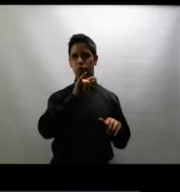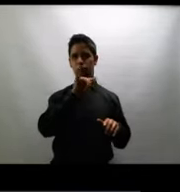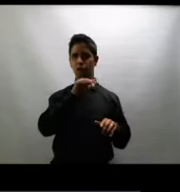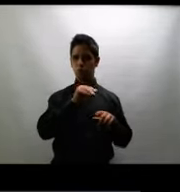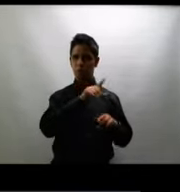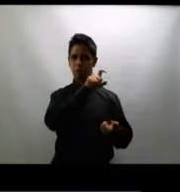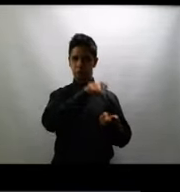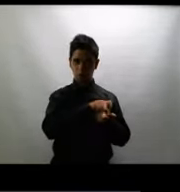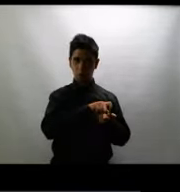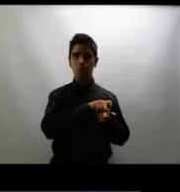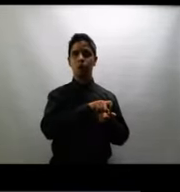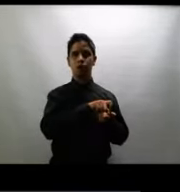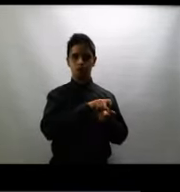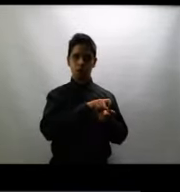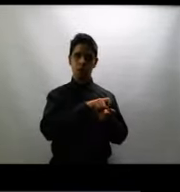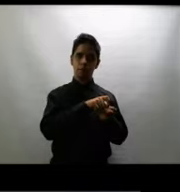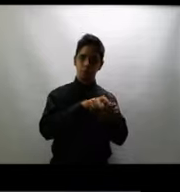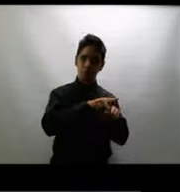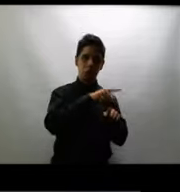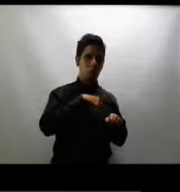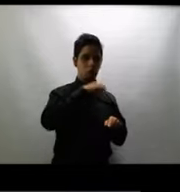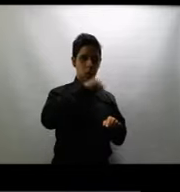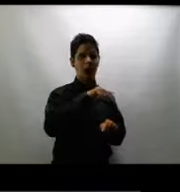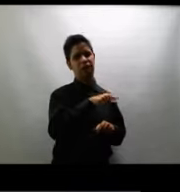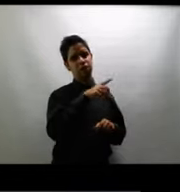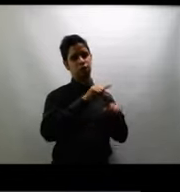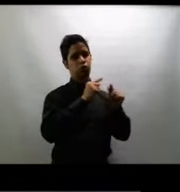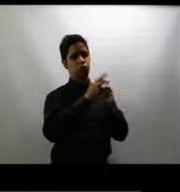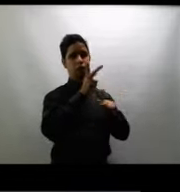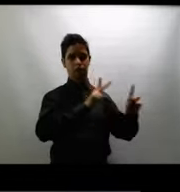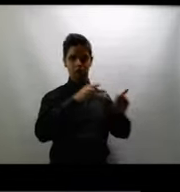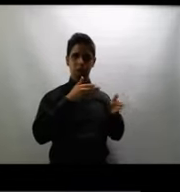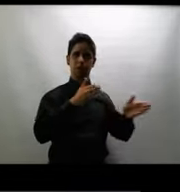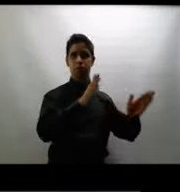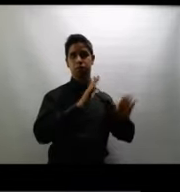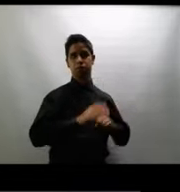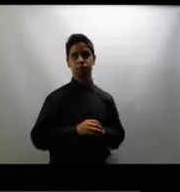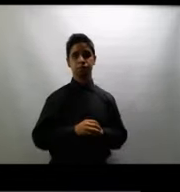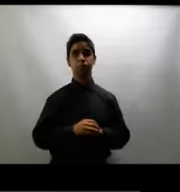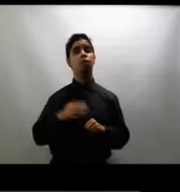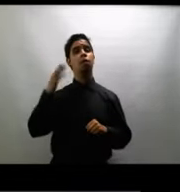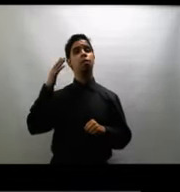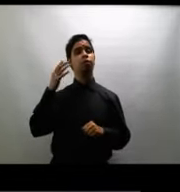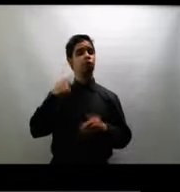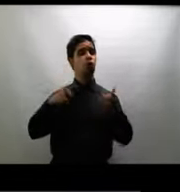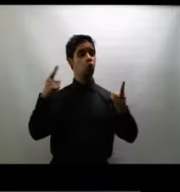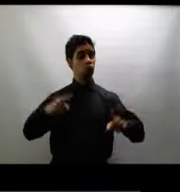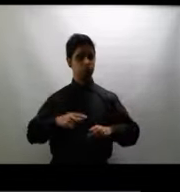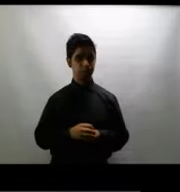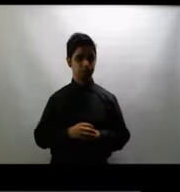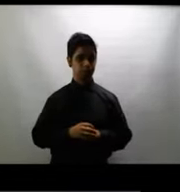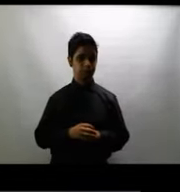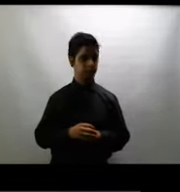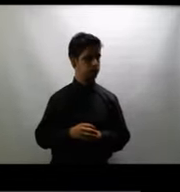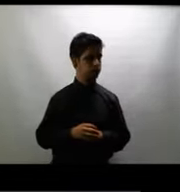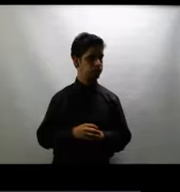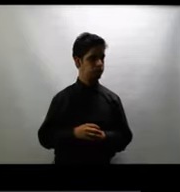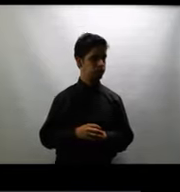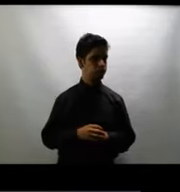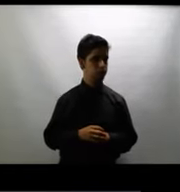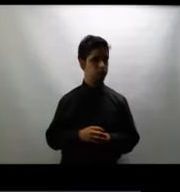tú le mencionas la palabra jazz y dicen ay no, total, no la besan ni la han escuchado, porque muchas veces no la han probado. Yo